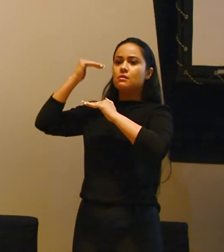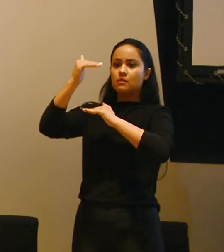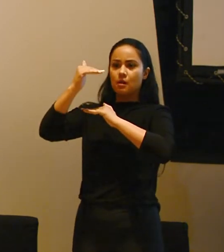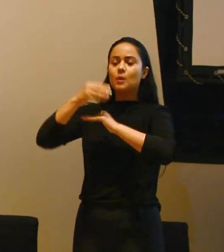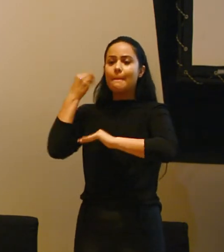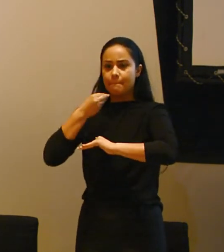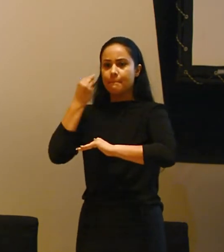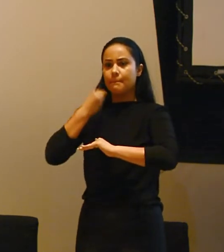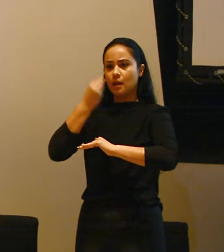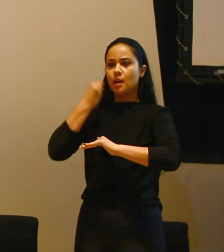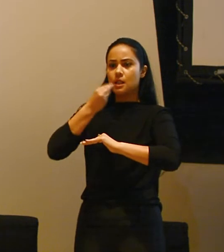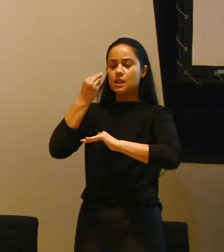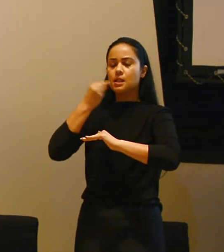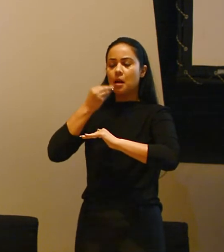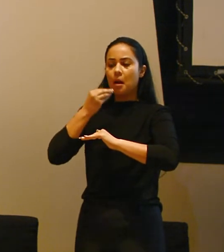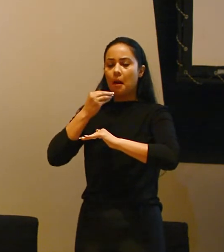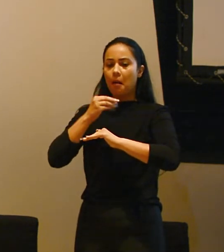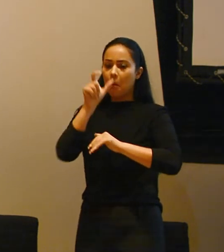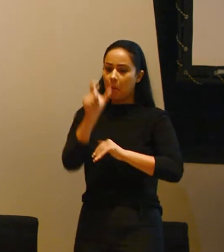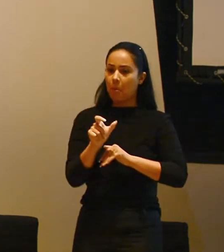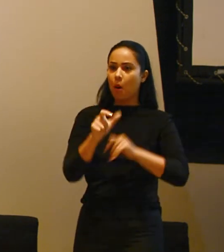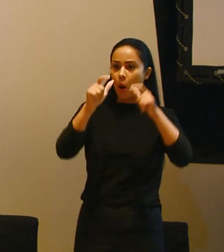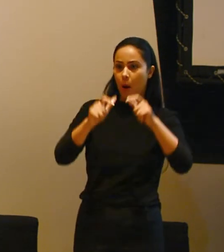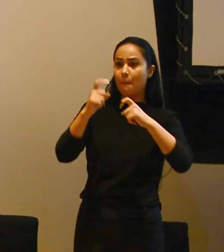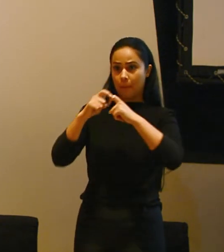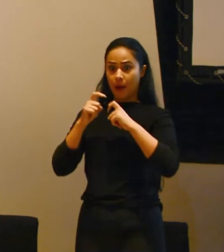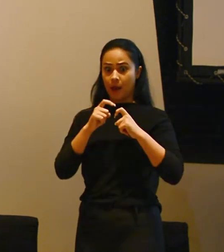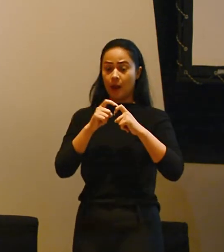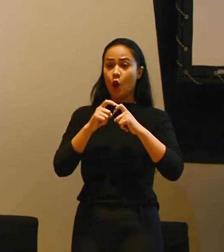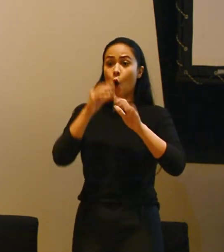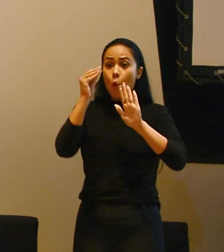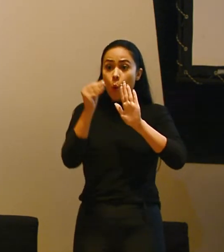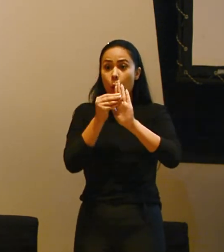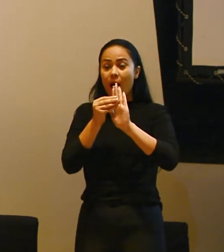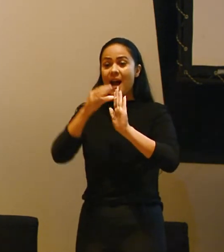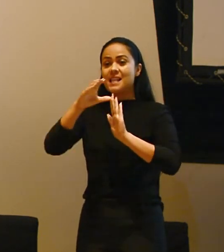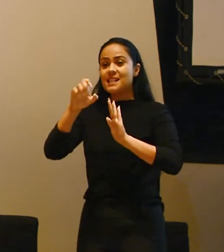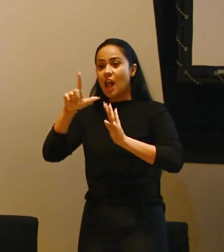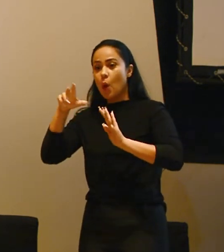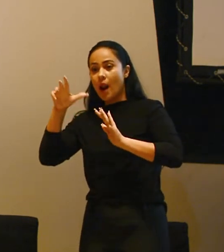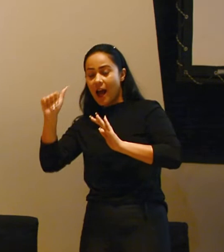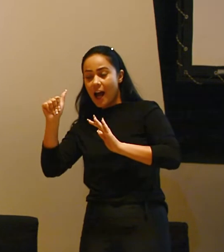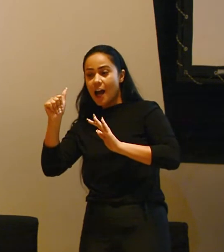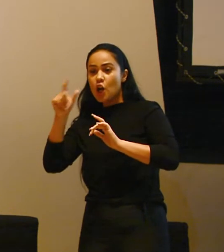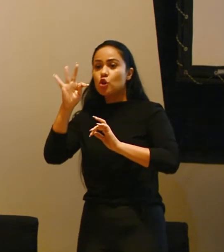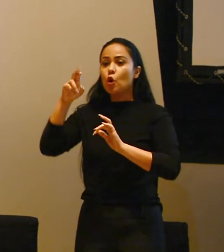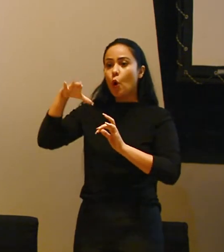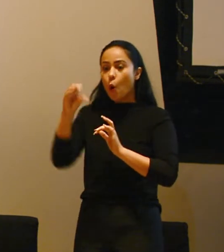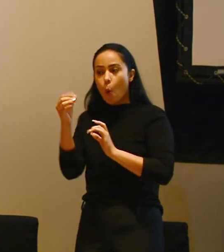da experiência clínica, você injetar células-tronco na orelha